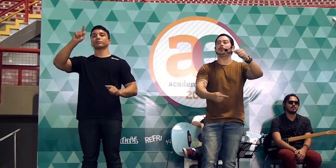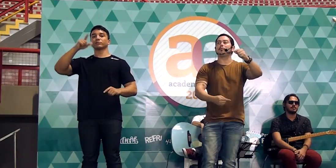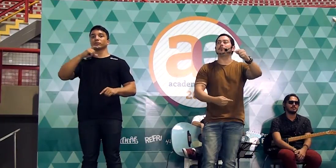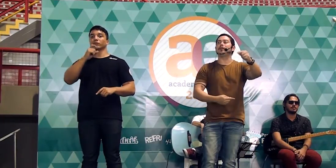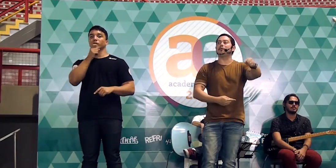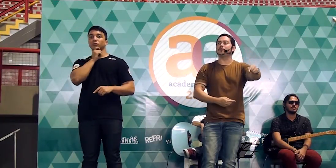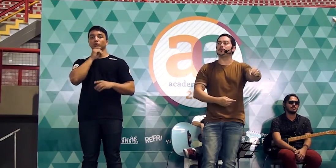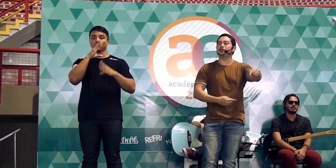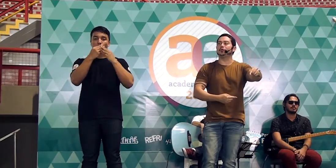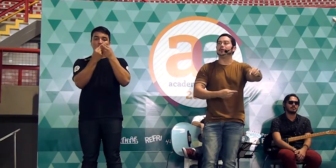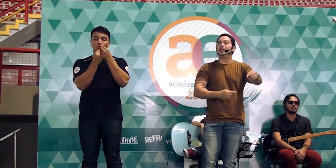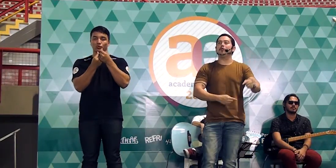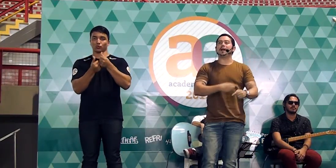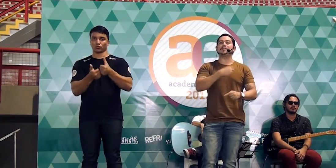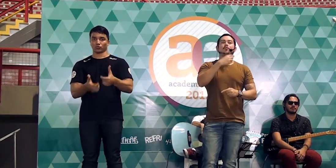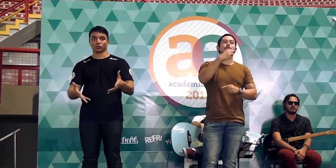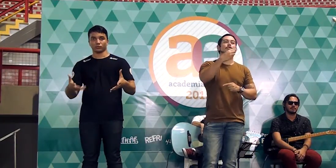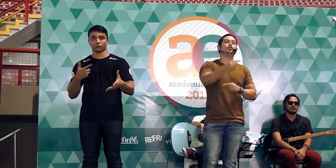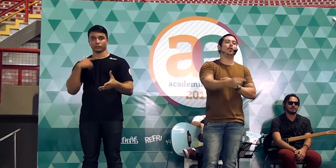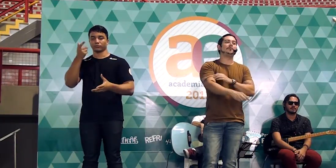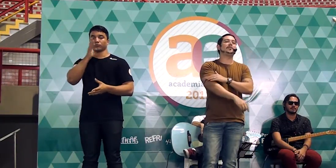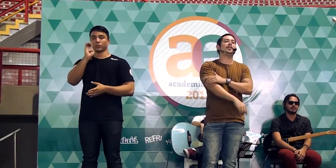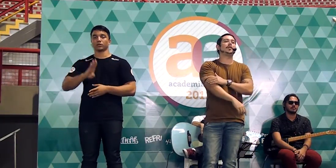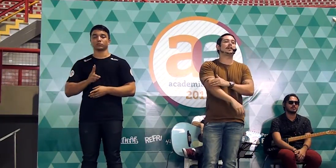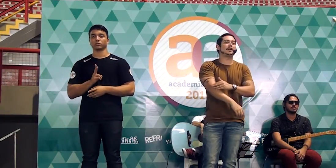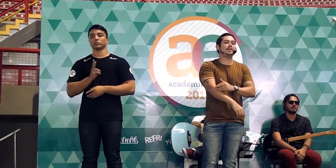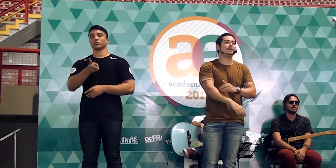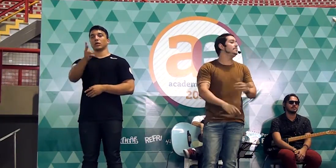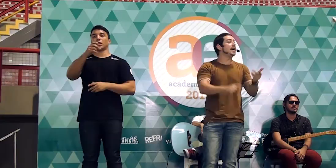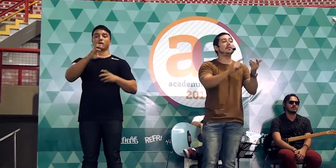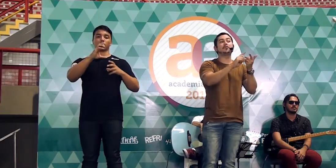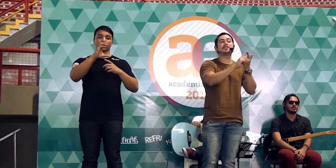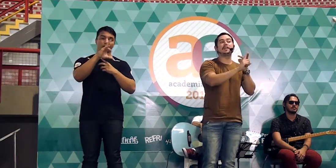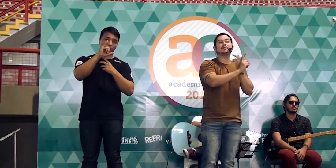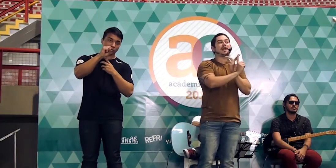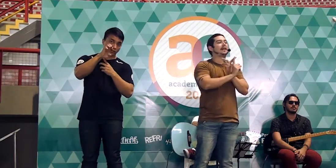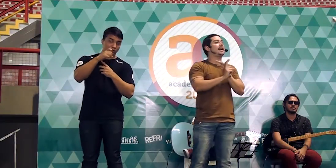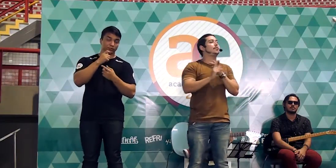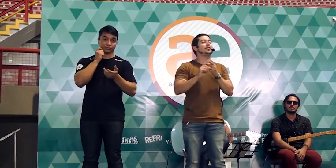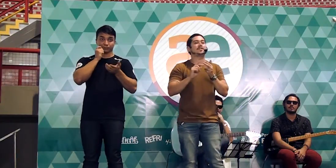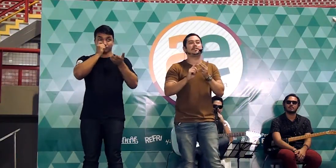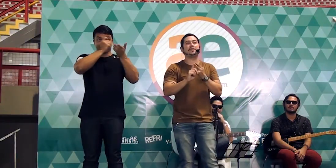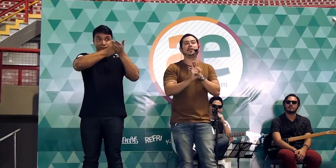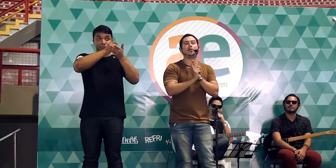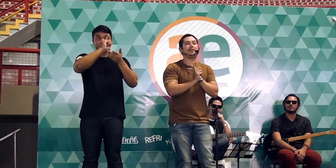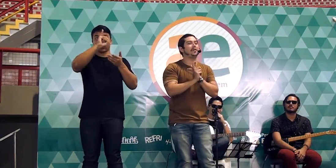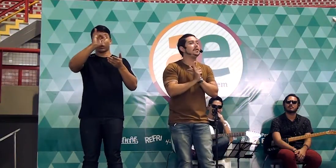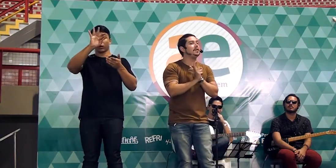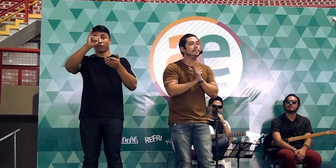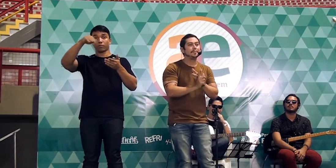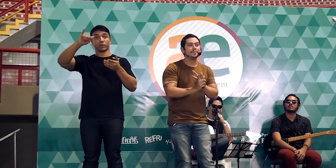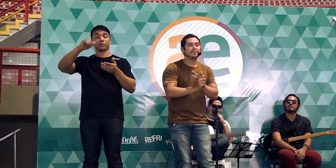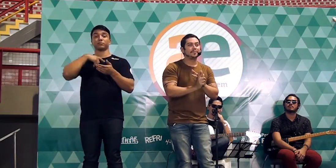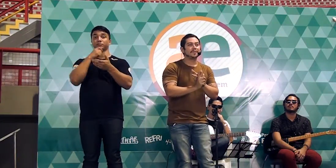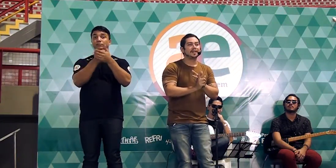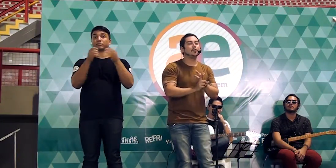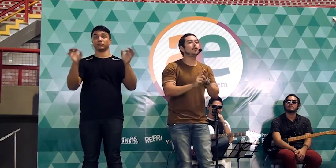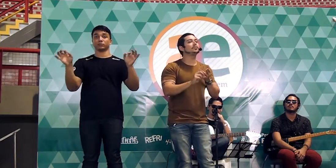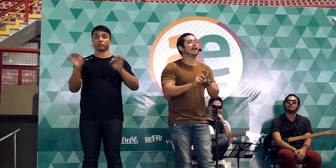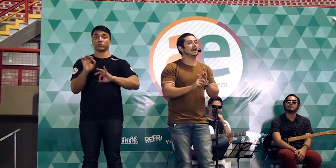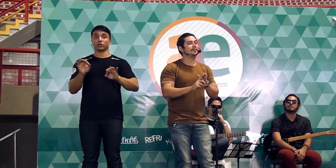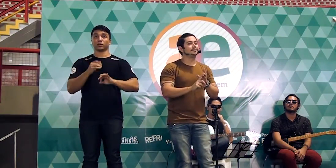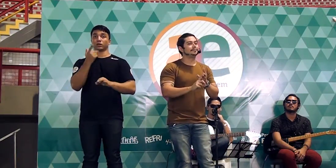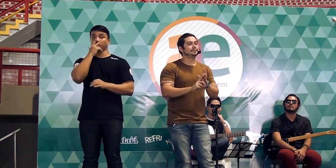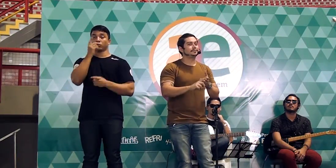plano econômico não funcionou. O Brasil continuou vivendo uma crise. Não conseguimos arcar com a nossa dívida com o FMI. E